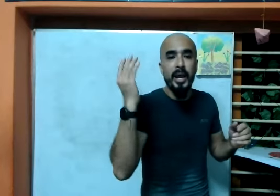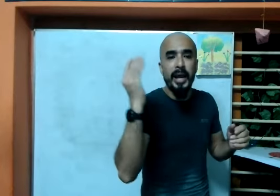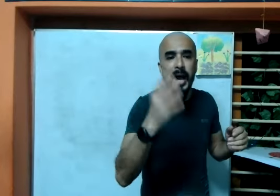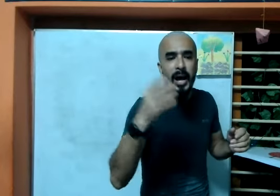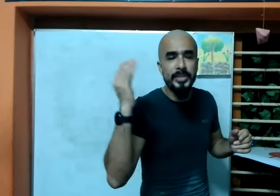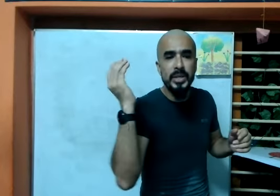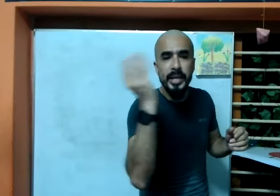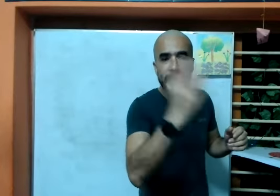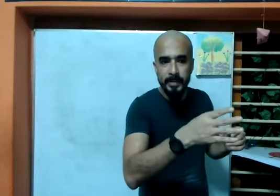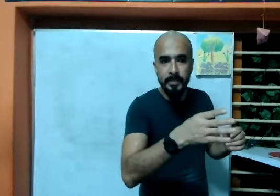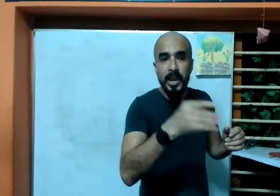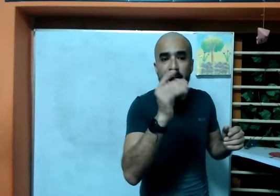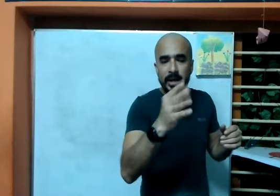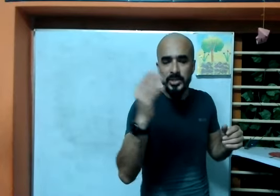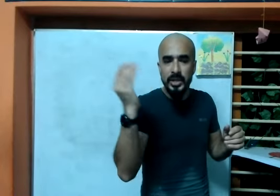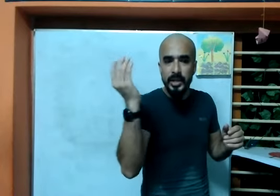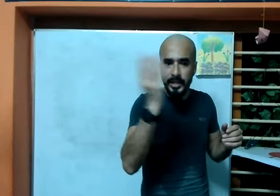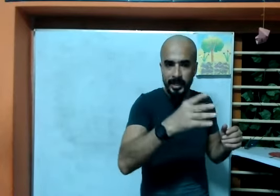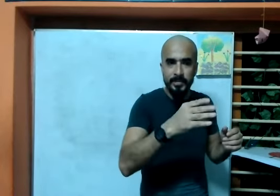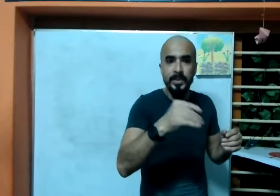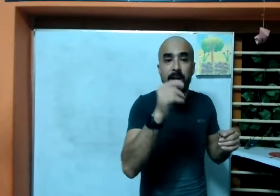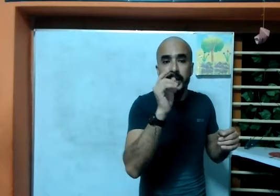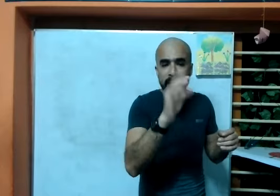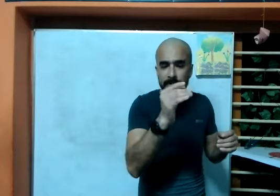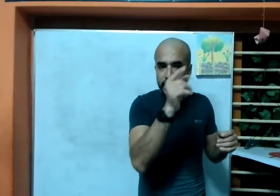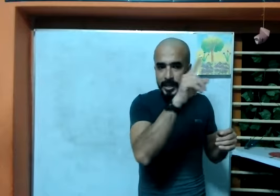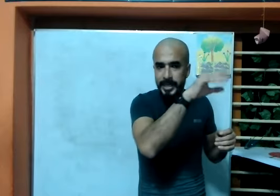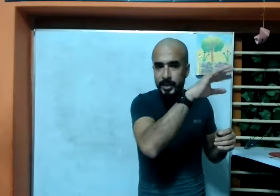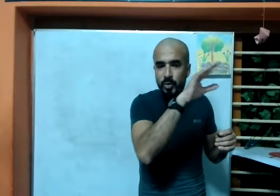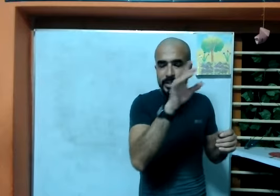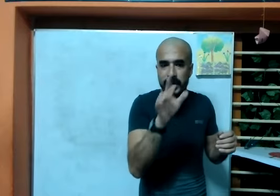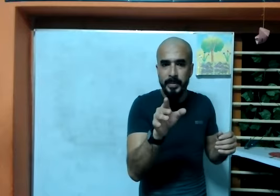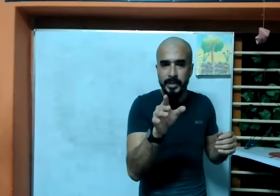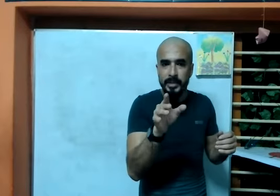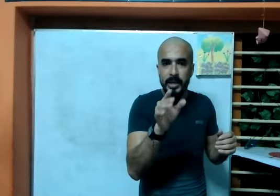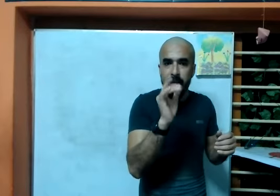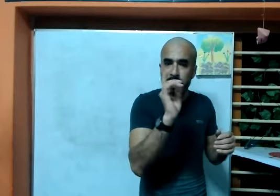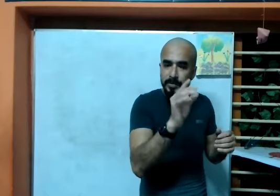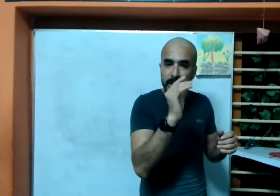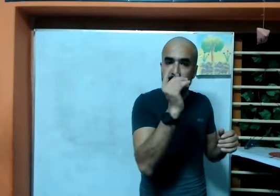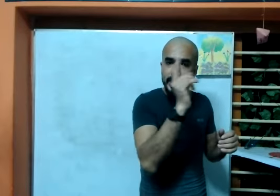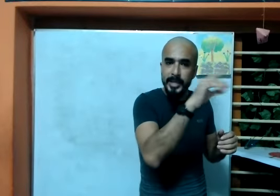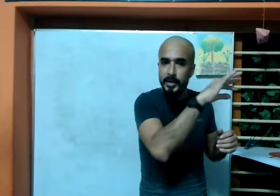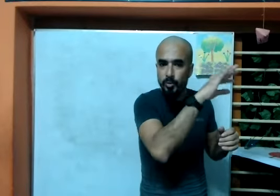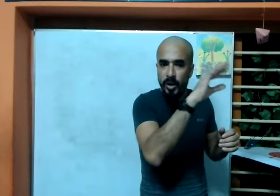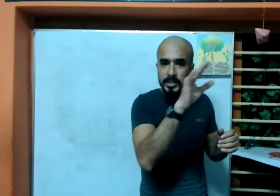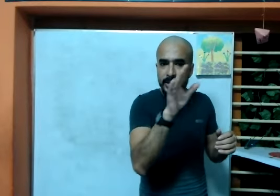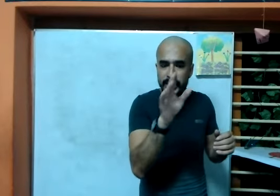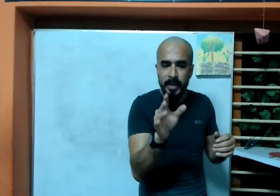অ্যান্ড আস্কড হিম ইফ হি ওয়াজ কামিং ইফ হি ওয়াজ